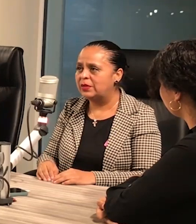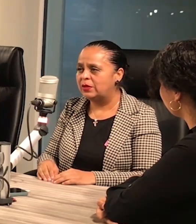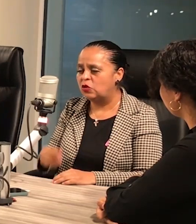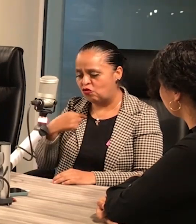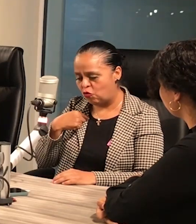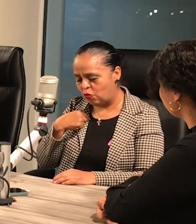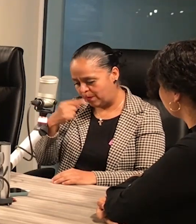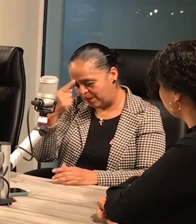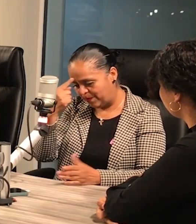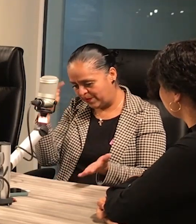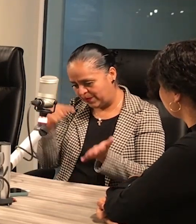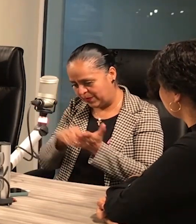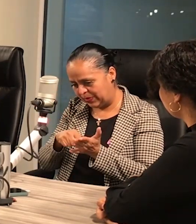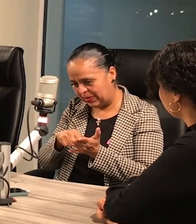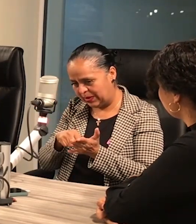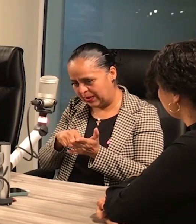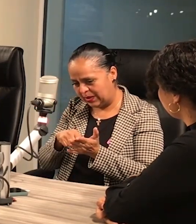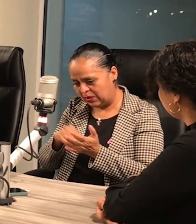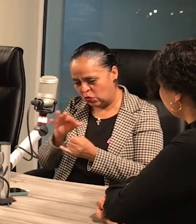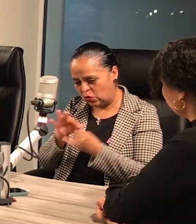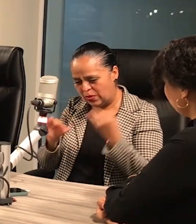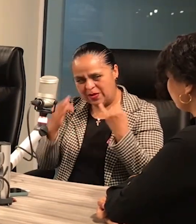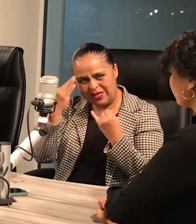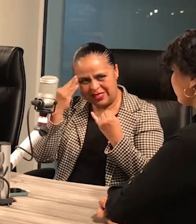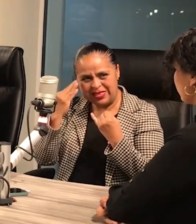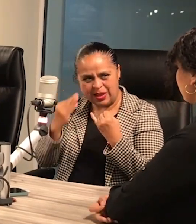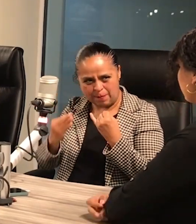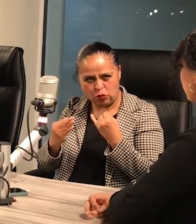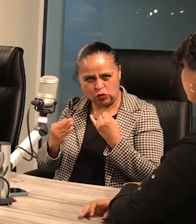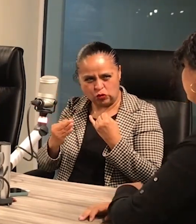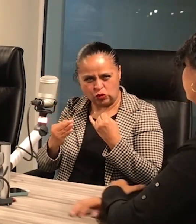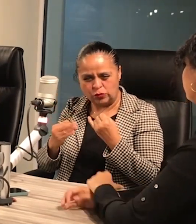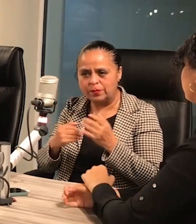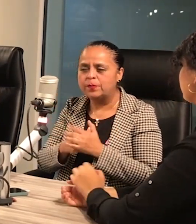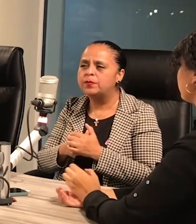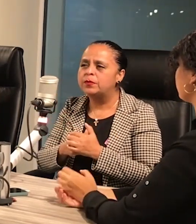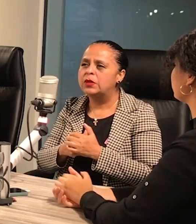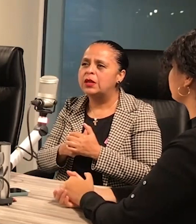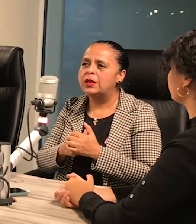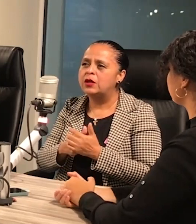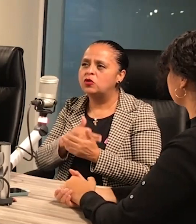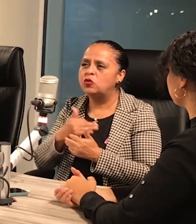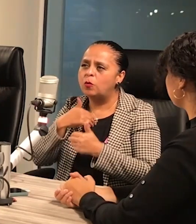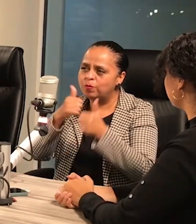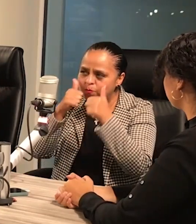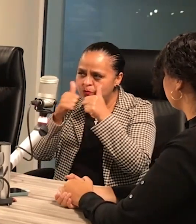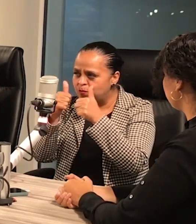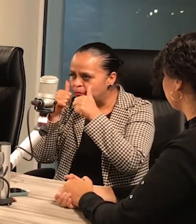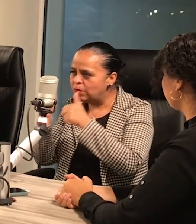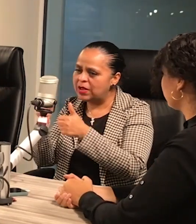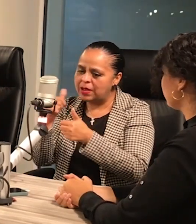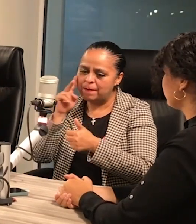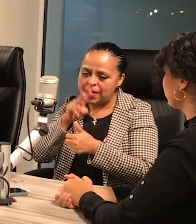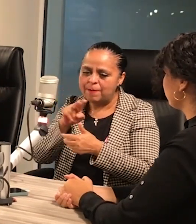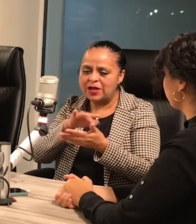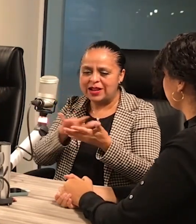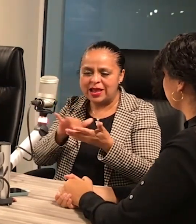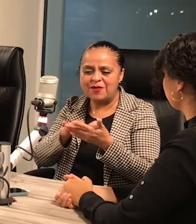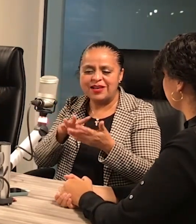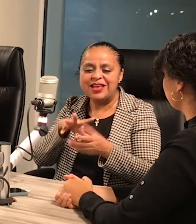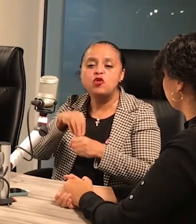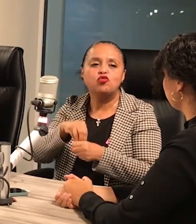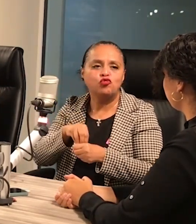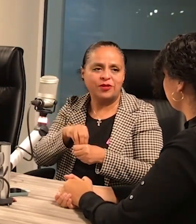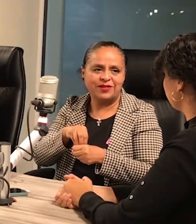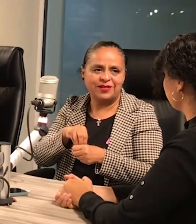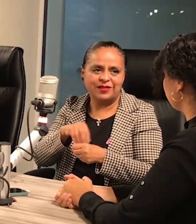Yo creo que en los últimos tiempos, sobre todo, en todas partes escuchamos, vemos, leemos la palabra inclusión,